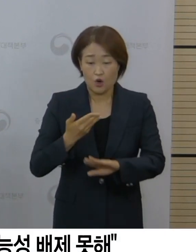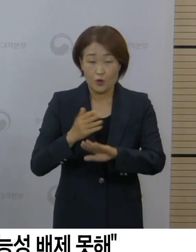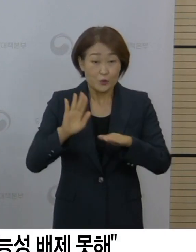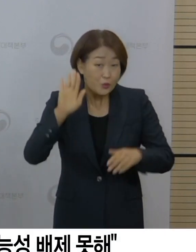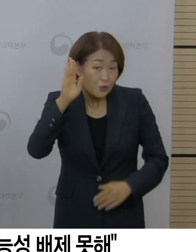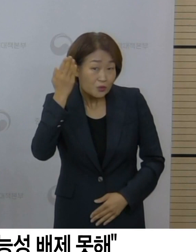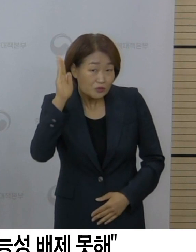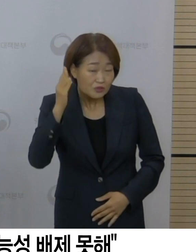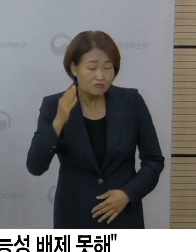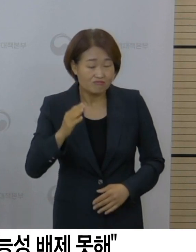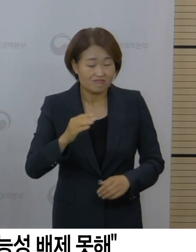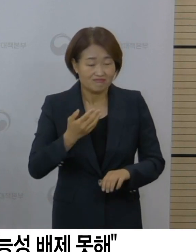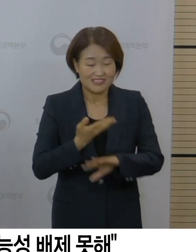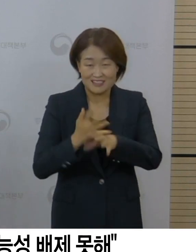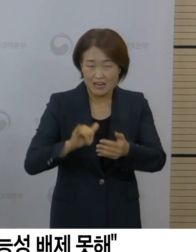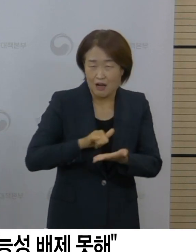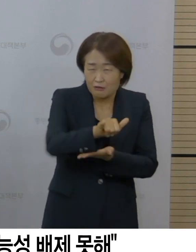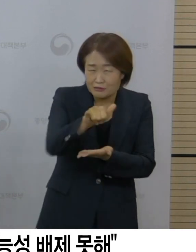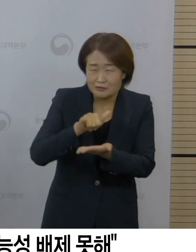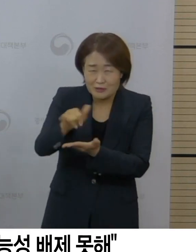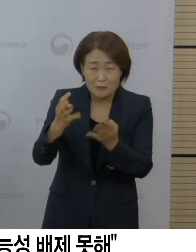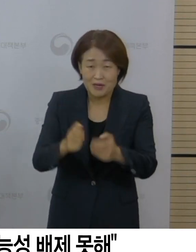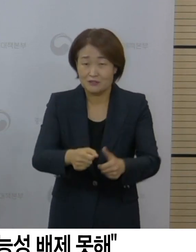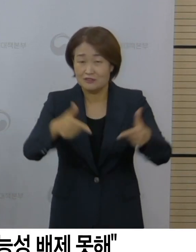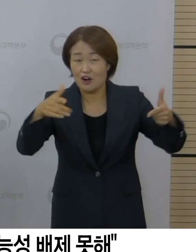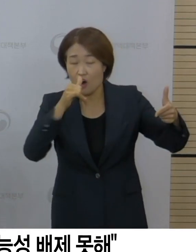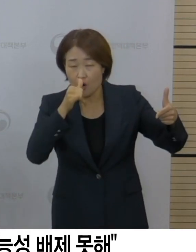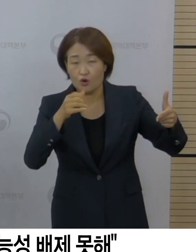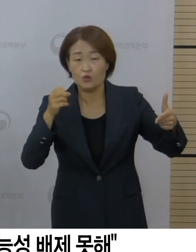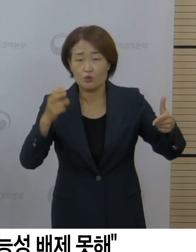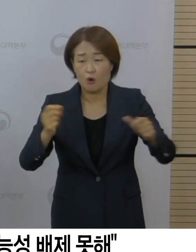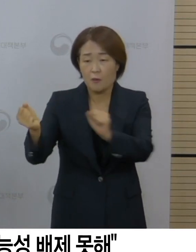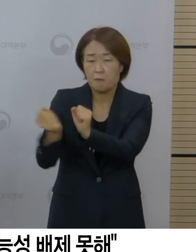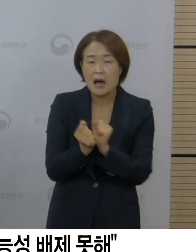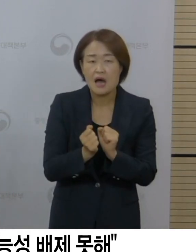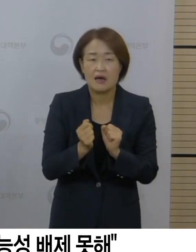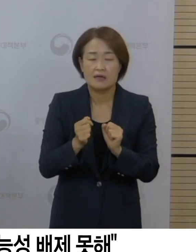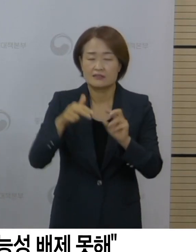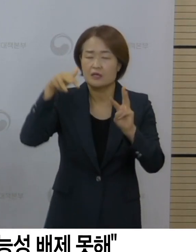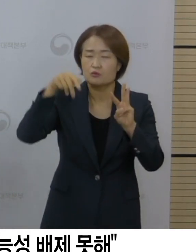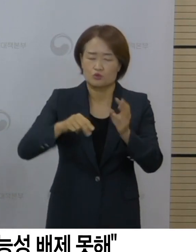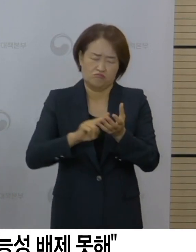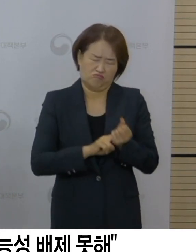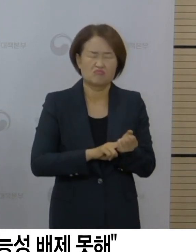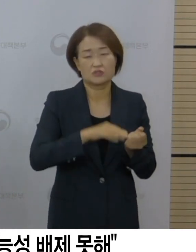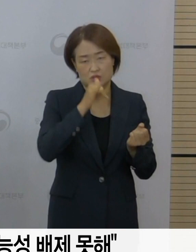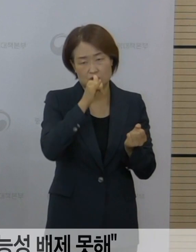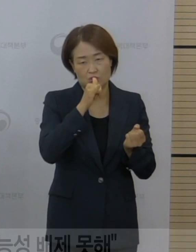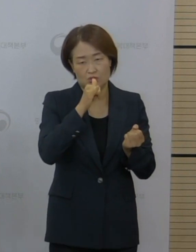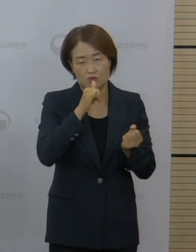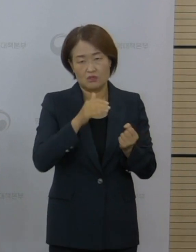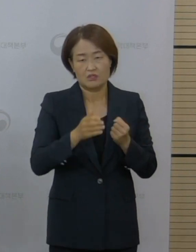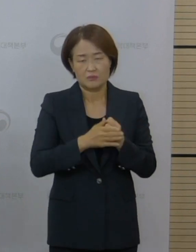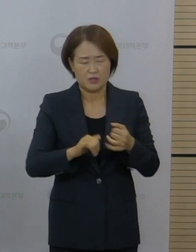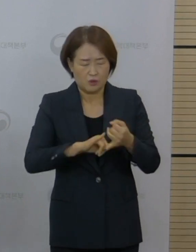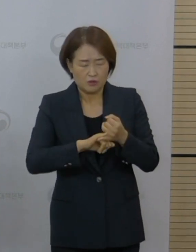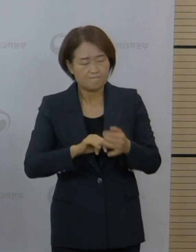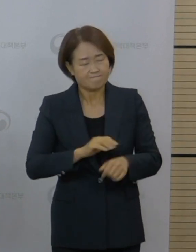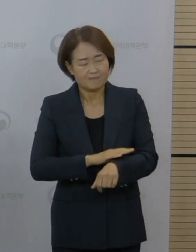증가와 또한 최장 21일에 달하는 잠복기를 고려할 때 해외 유입 가능성을 배제할 수는 없습니다.